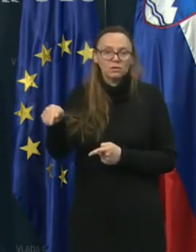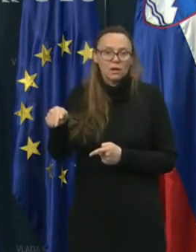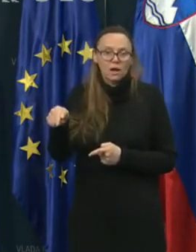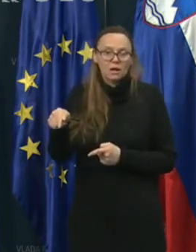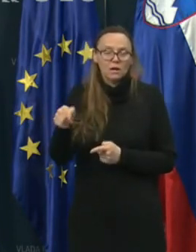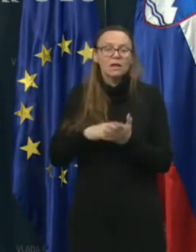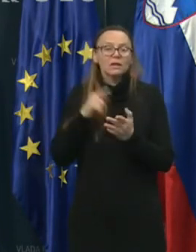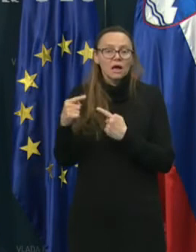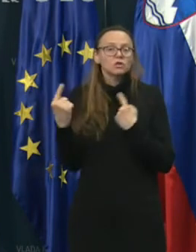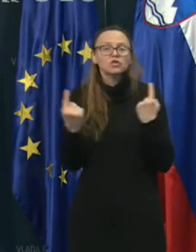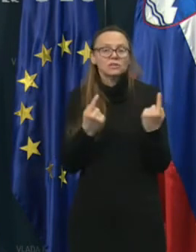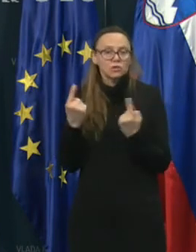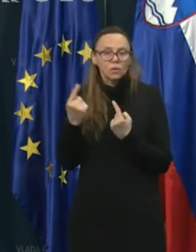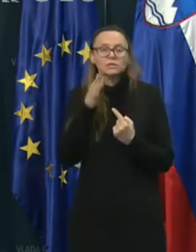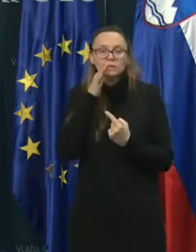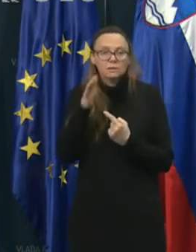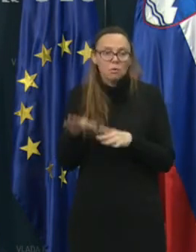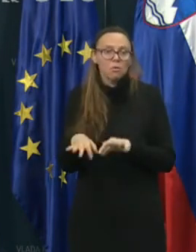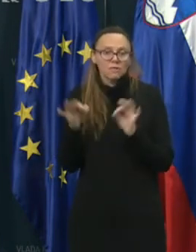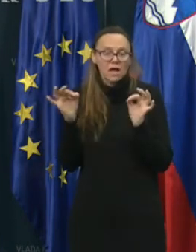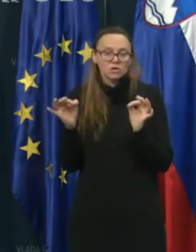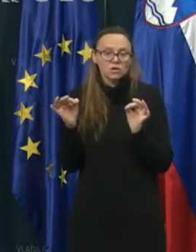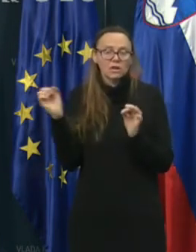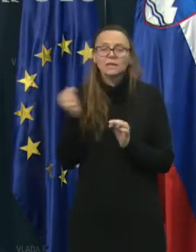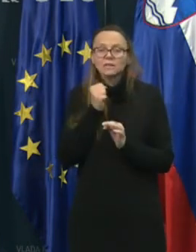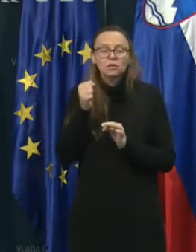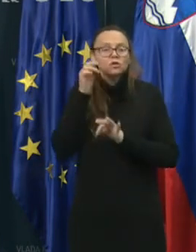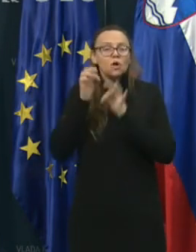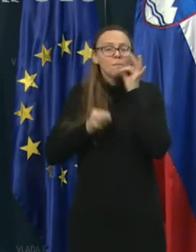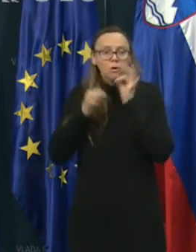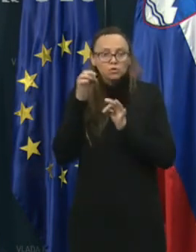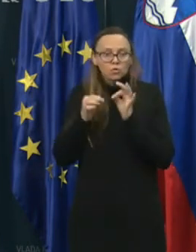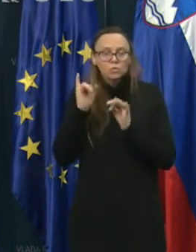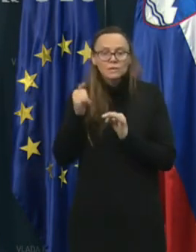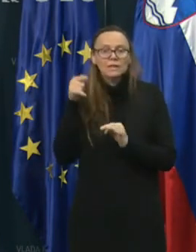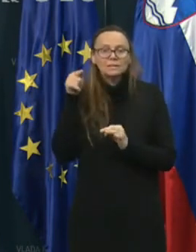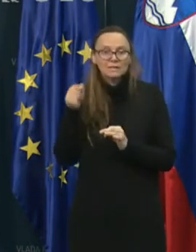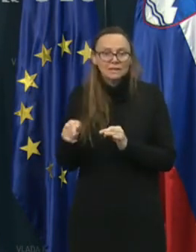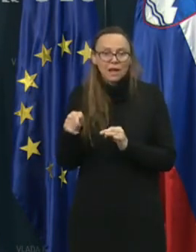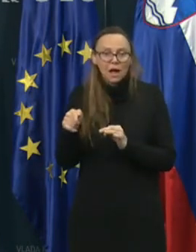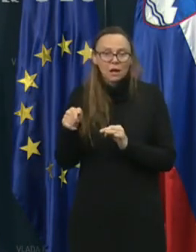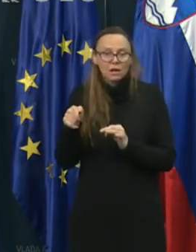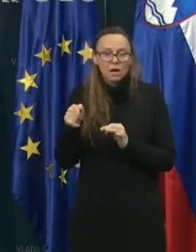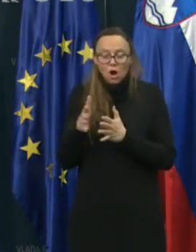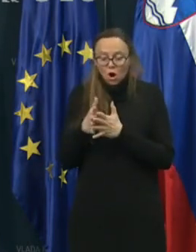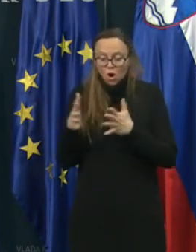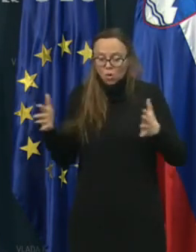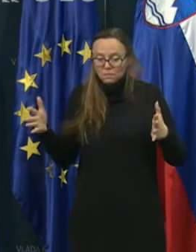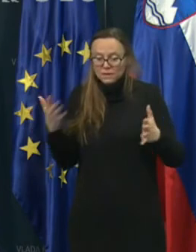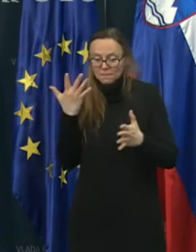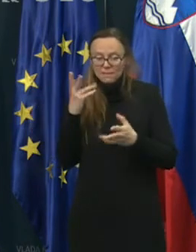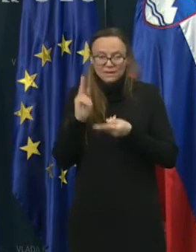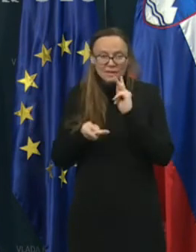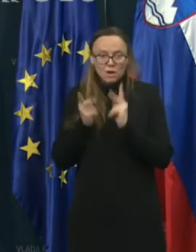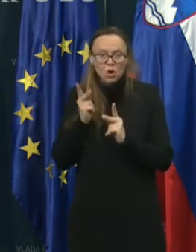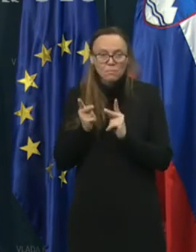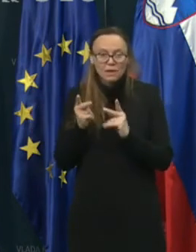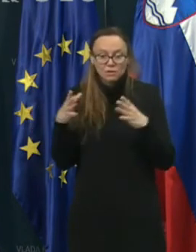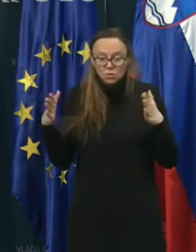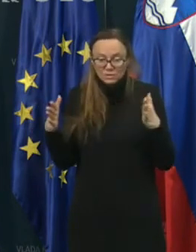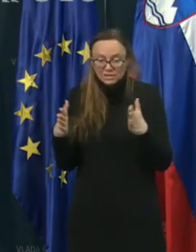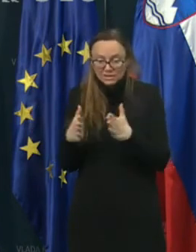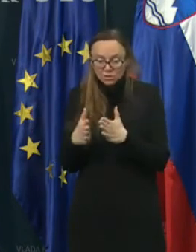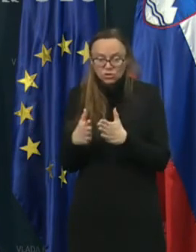v takih situacijah se bomo znašli. Zato so poskusi, da se ta globina z 5 km